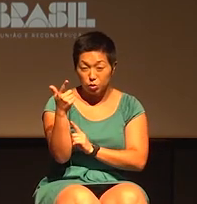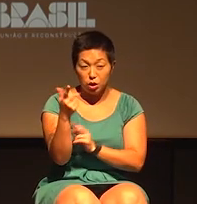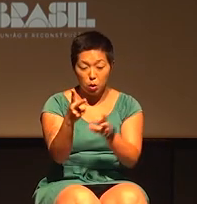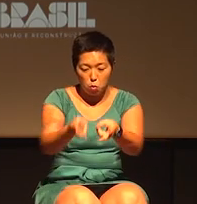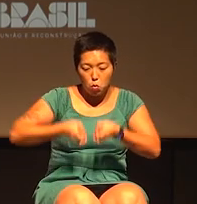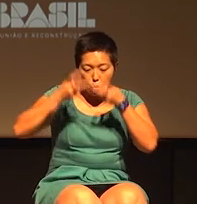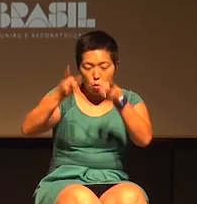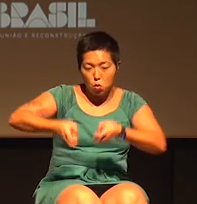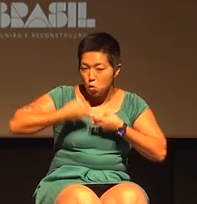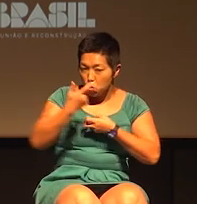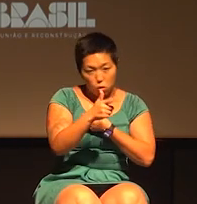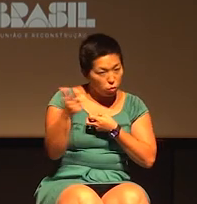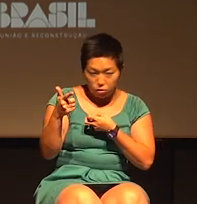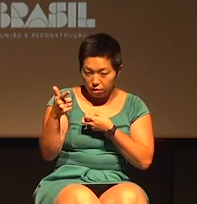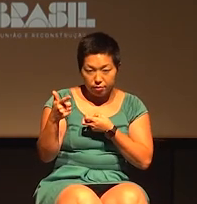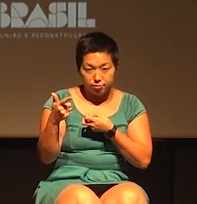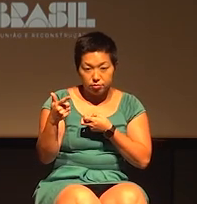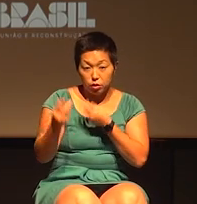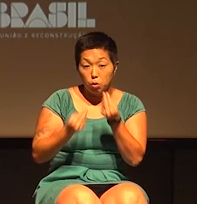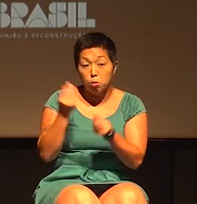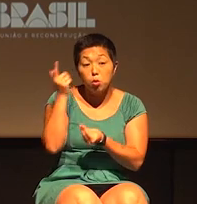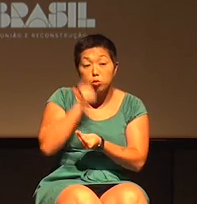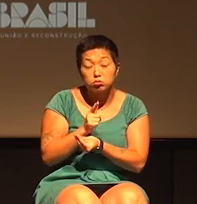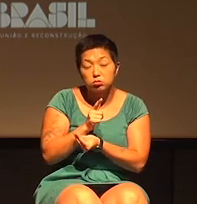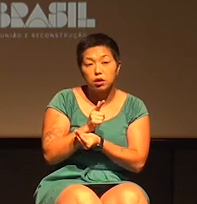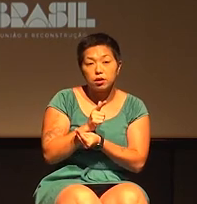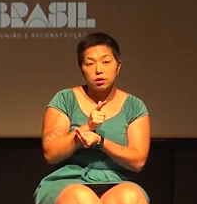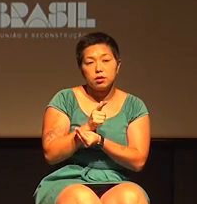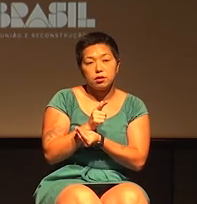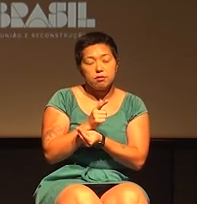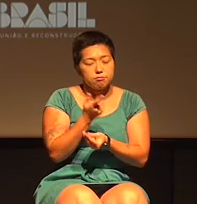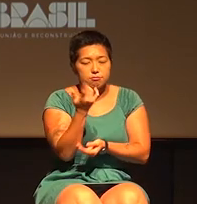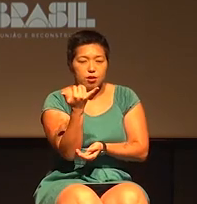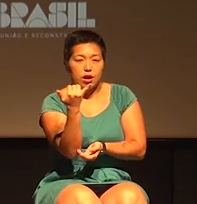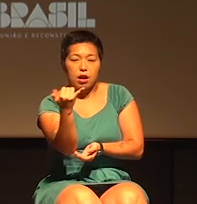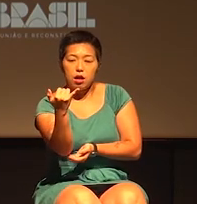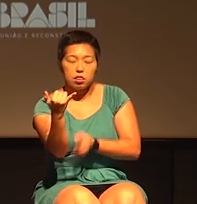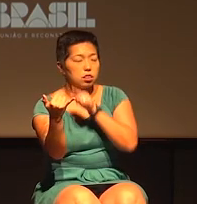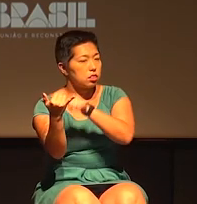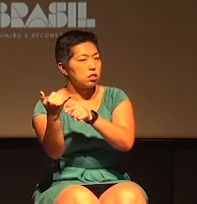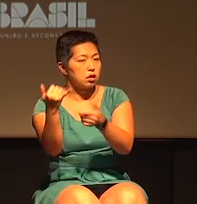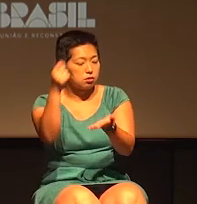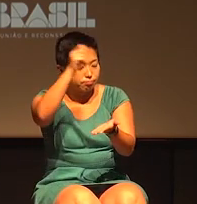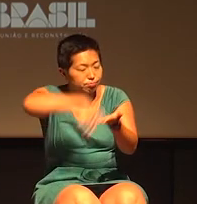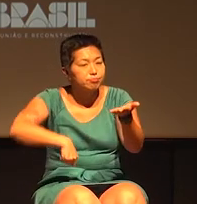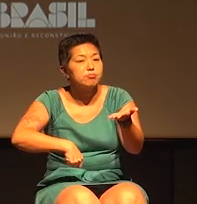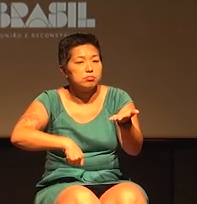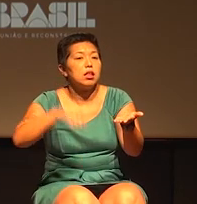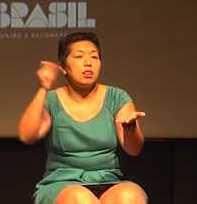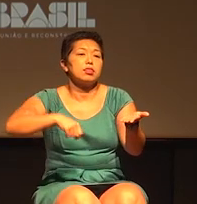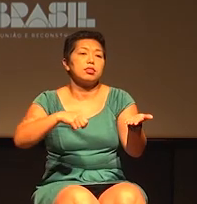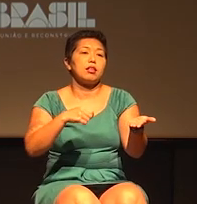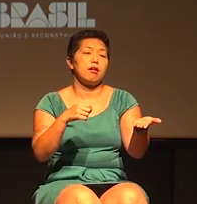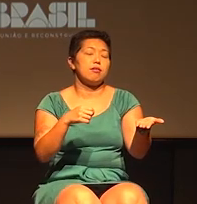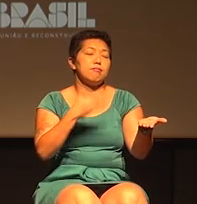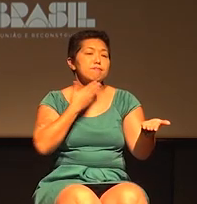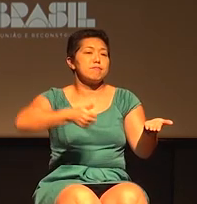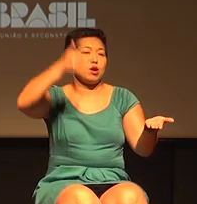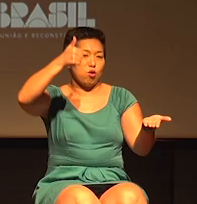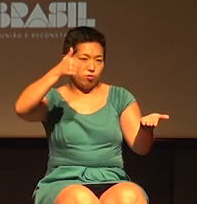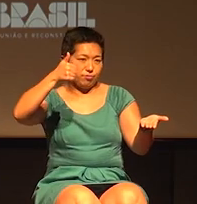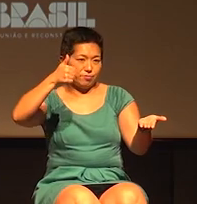eh não tem dinheiro nenhum consegue a gente consegue com a caneta fazer um pouco a mais fazer um pouco melhor